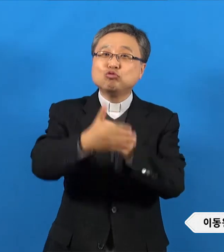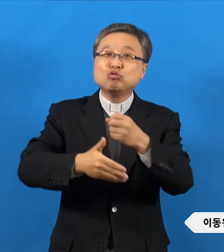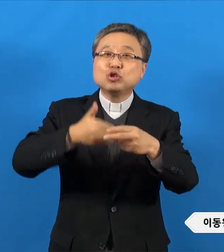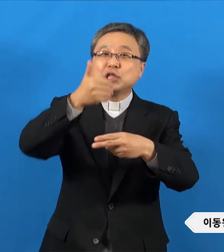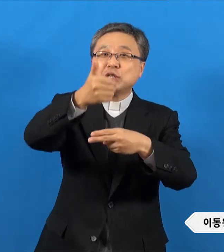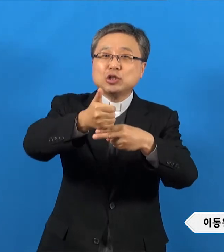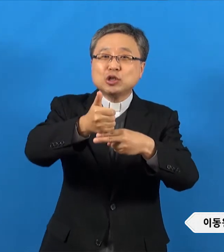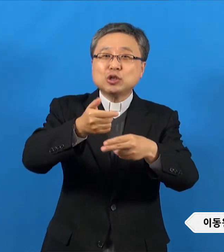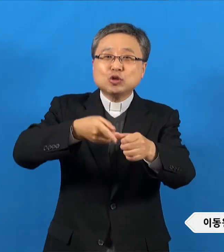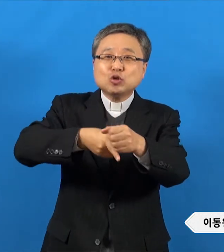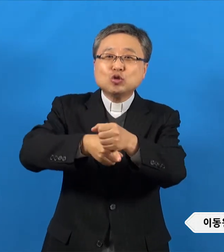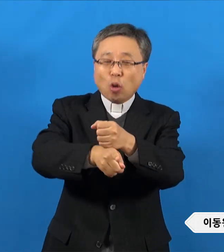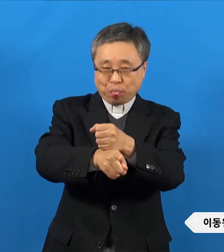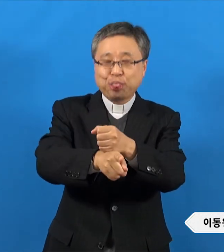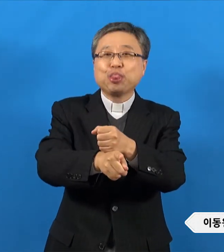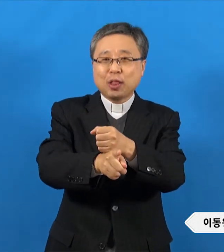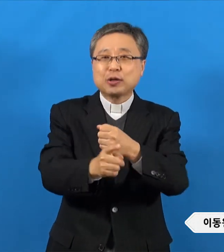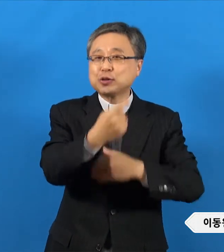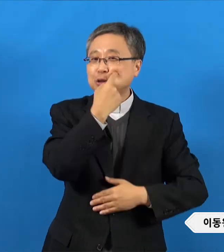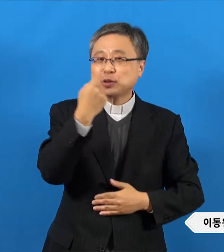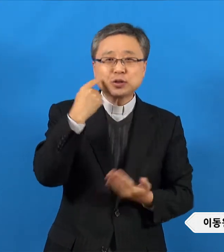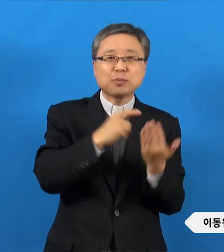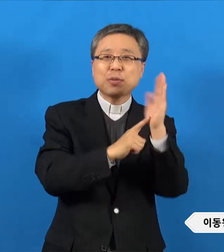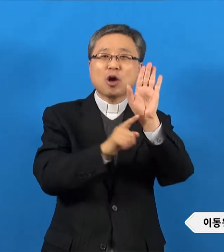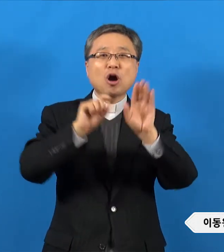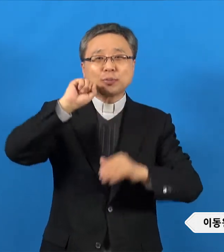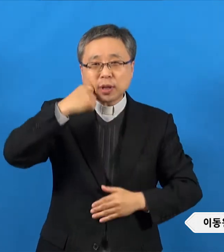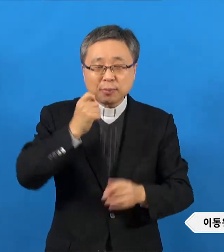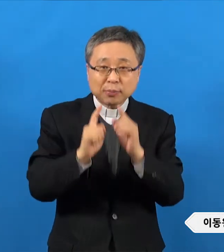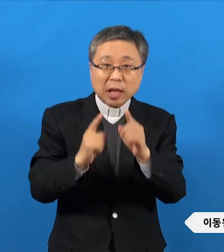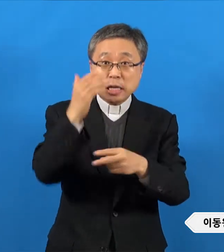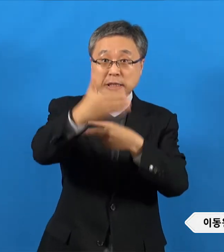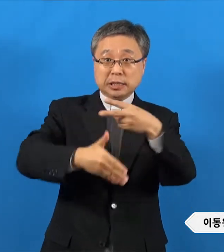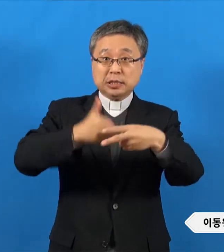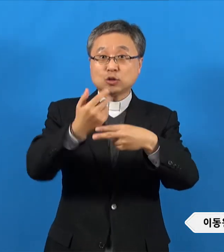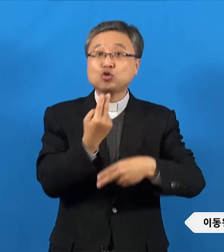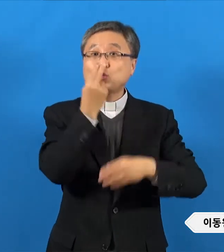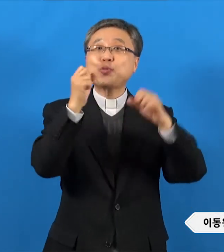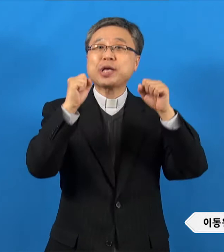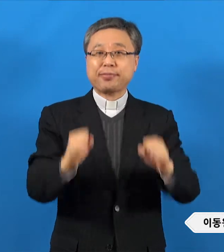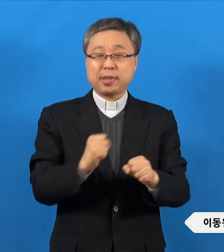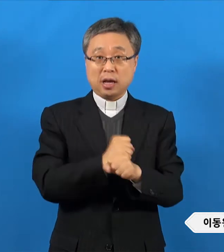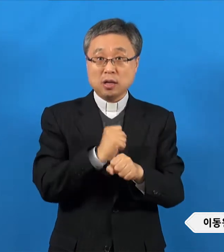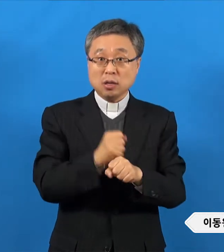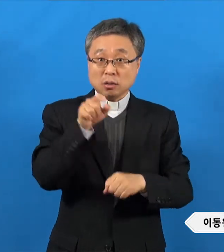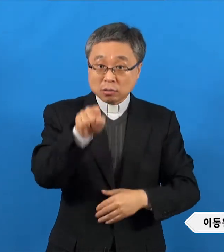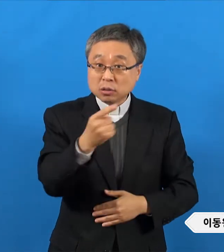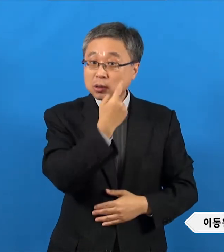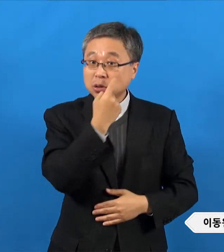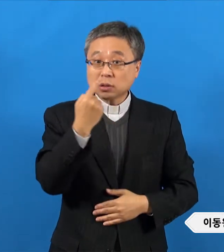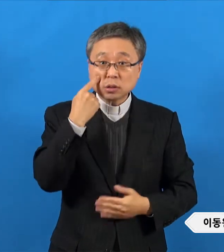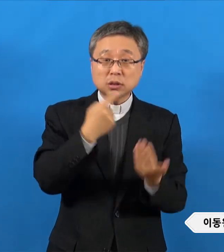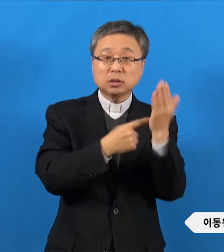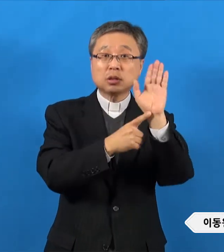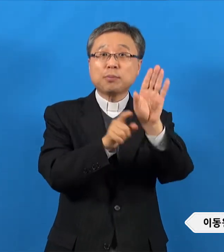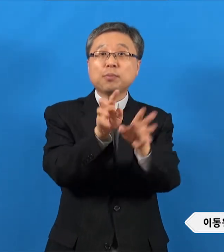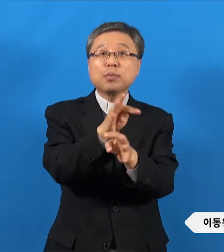그처럼 어렵다는 것입니다. 신은 존재한다. 그 존재의 흔적들이 여기에 있다라는 몇 가지의